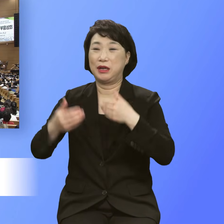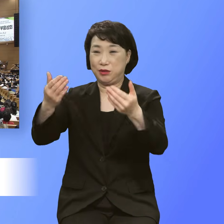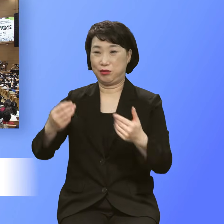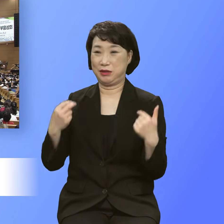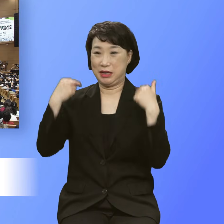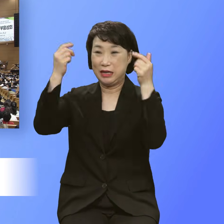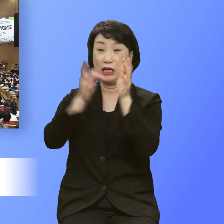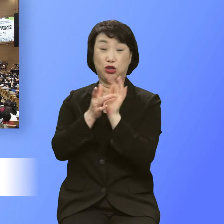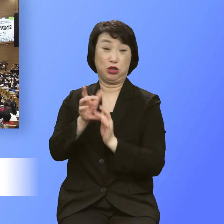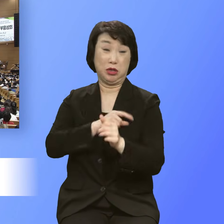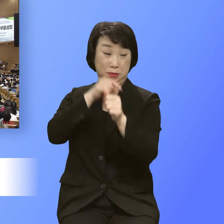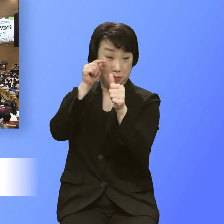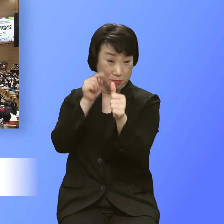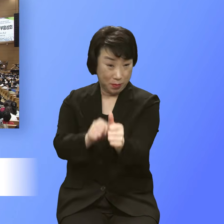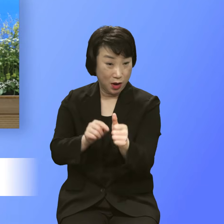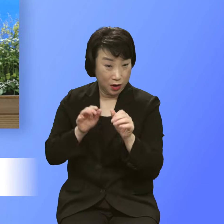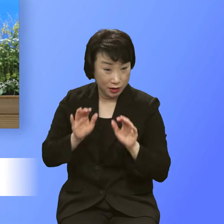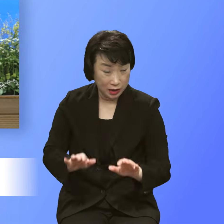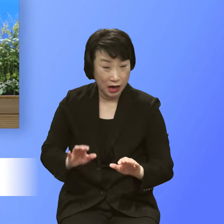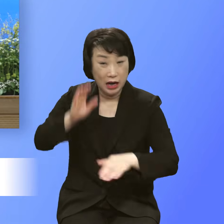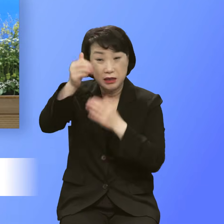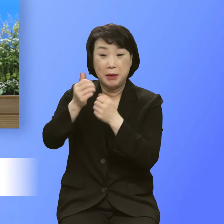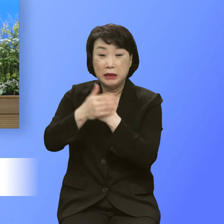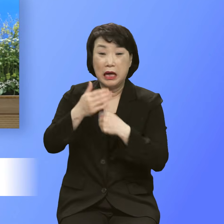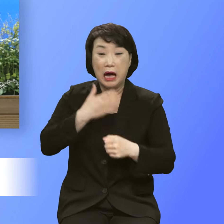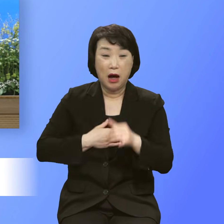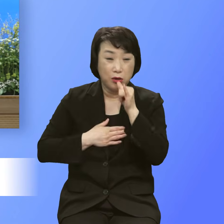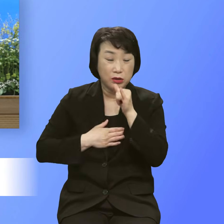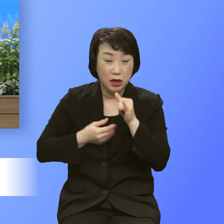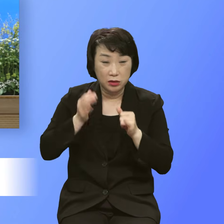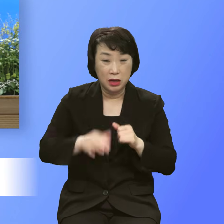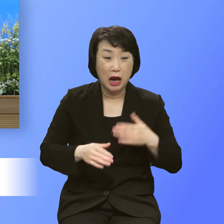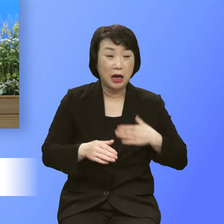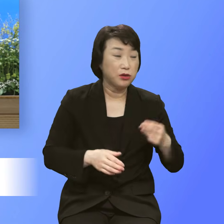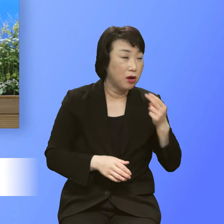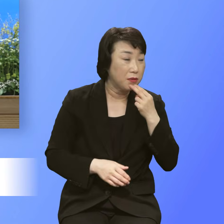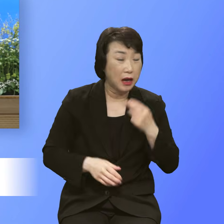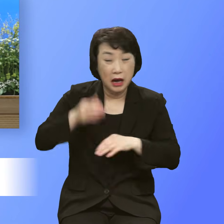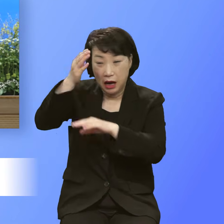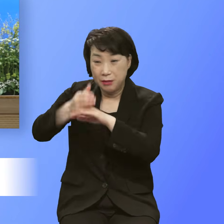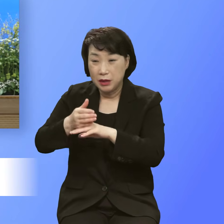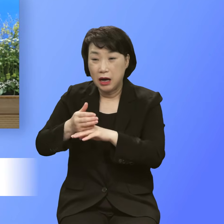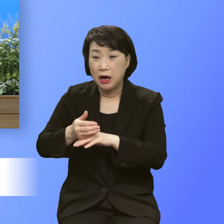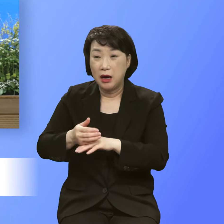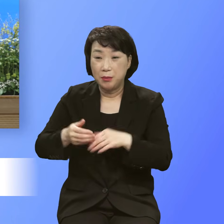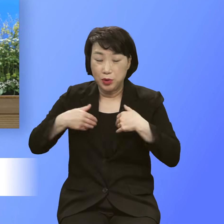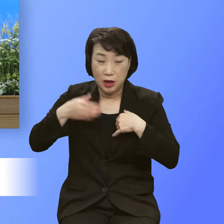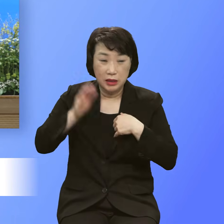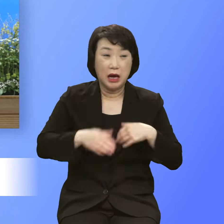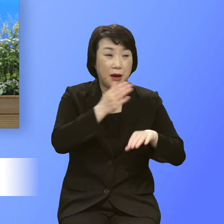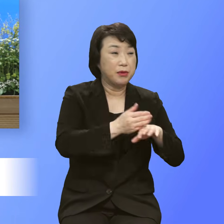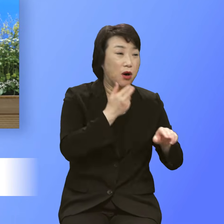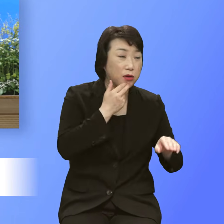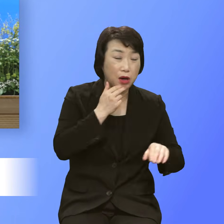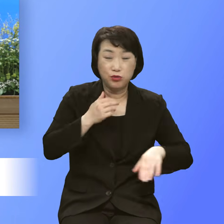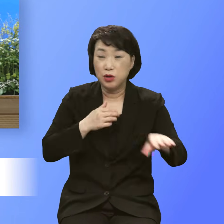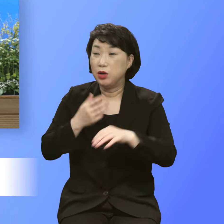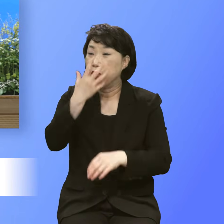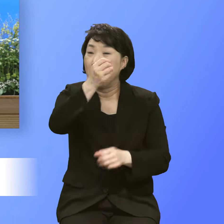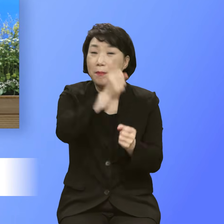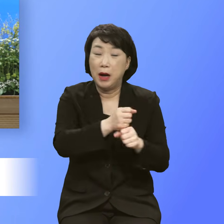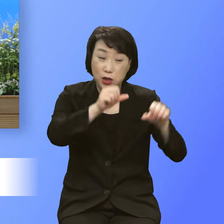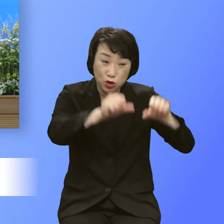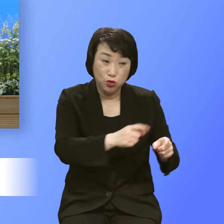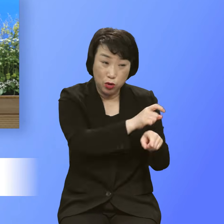나사렛 예수님의 이름으로 명하노니 하나님의 은혜를 아내를 알지 못하게 또 감사하지 못하게 우리를 교만하게 만든 저주받은